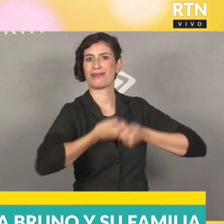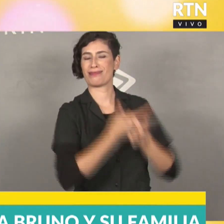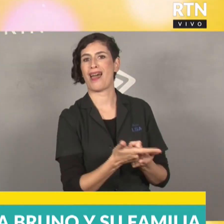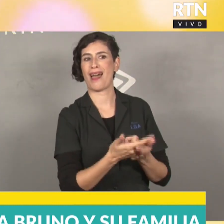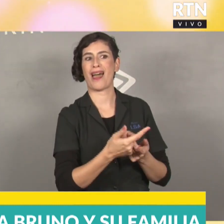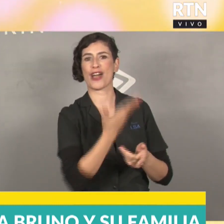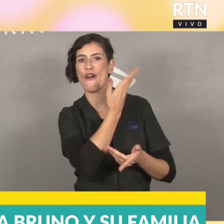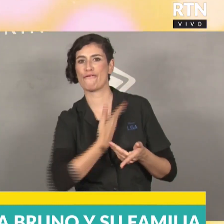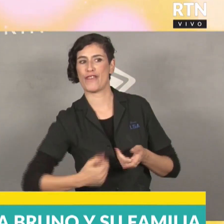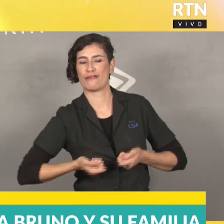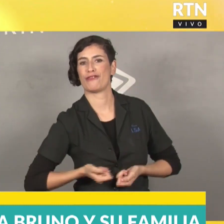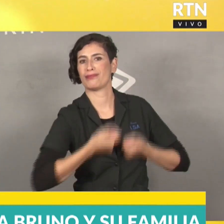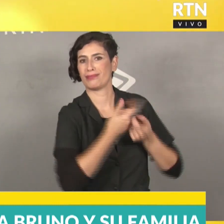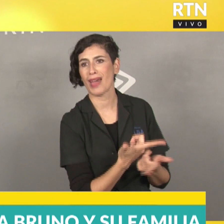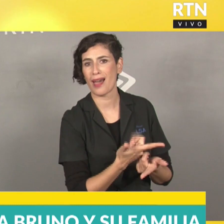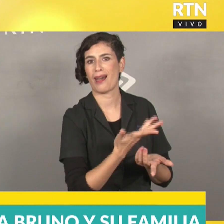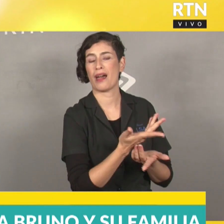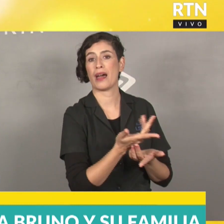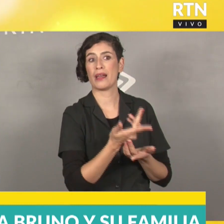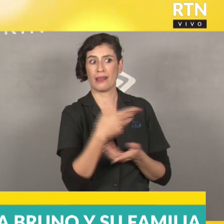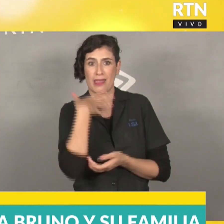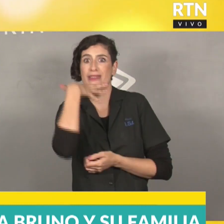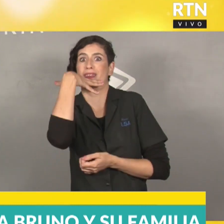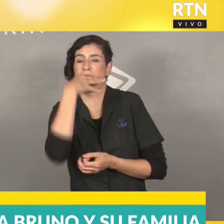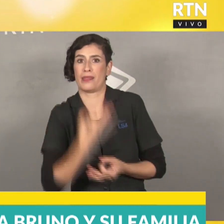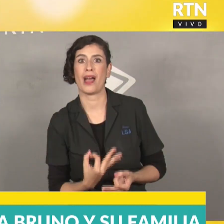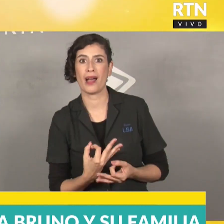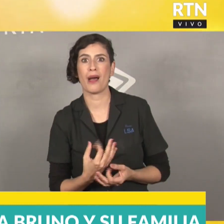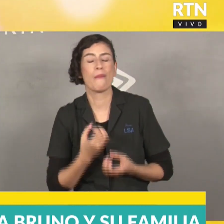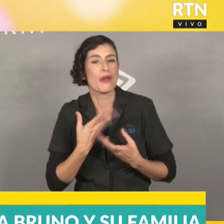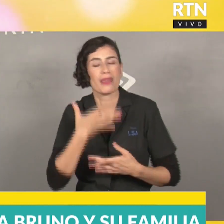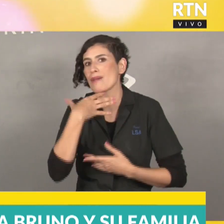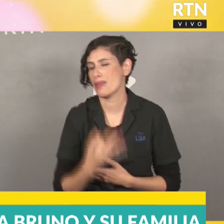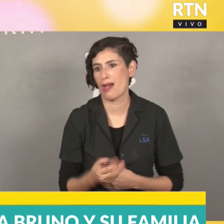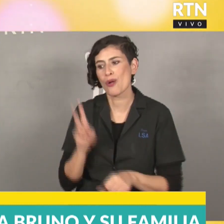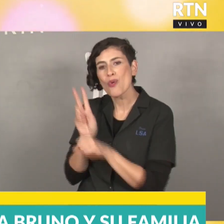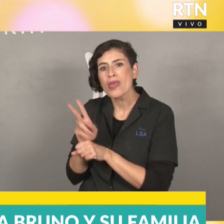el Estado lo cubre. Y es real, porque es un trabajo.